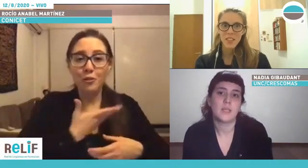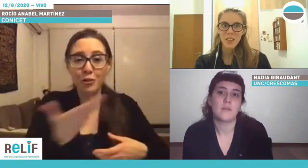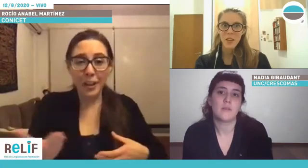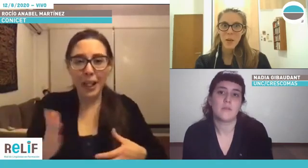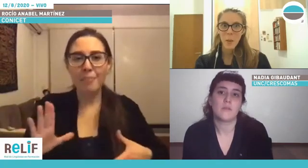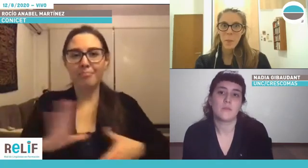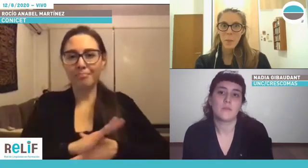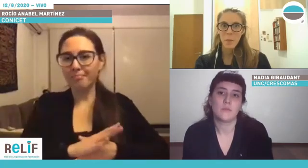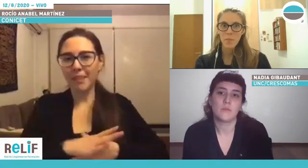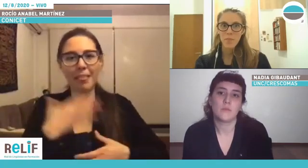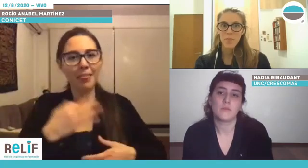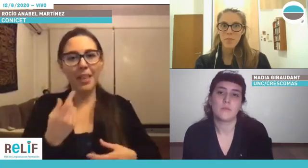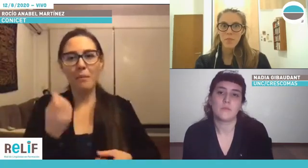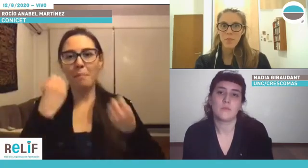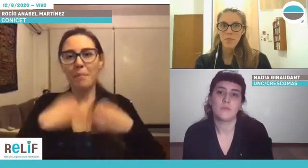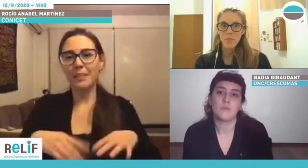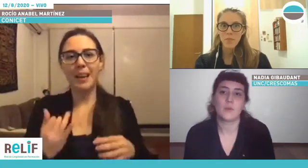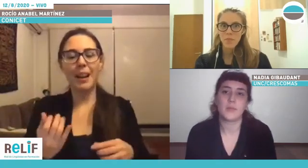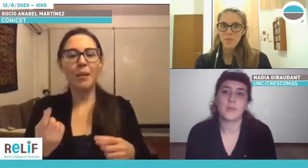tiene